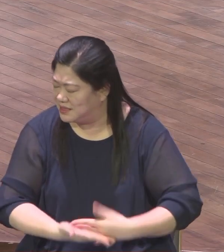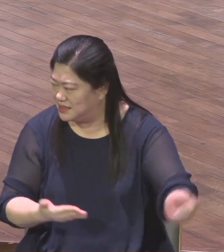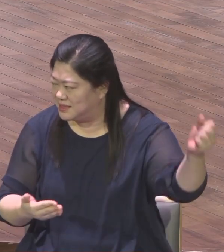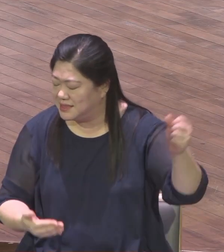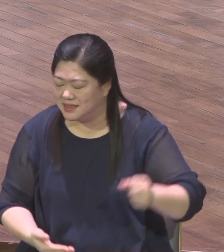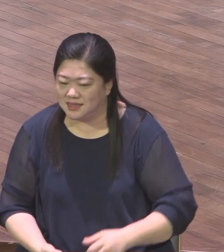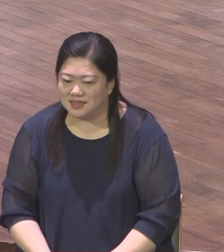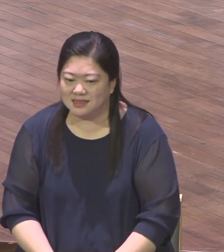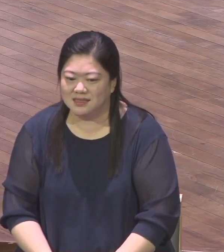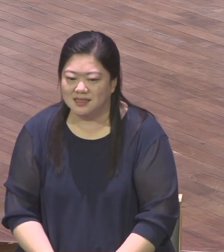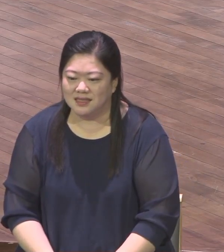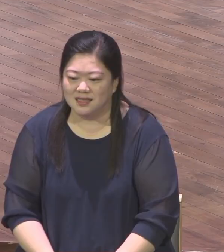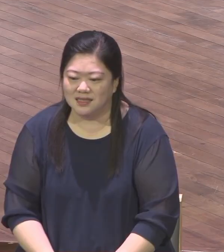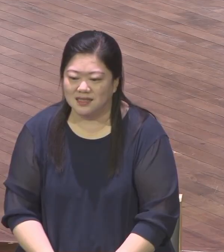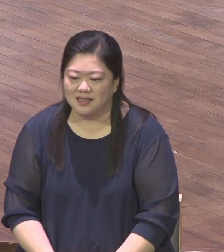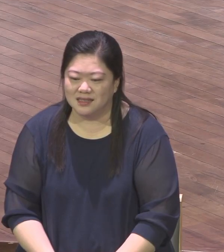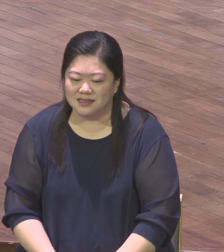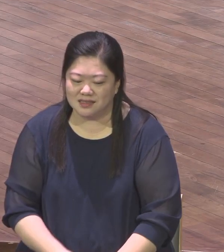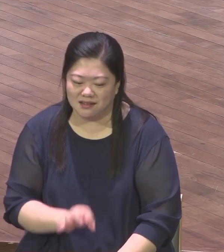그 에르메스. 그러니까